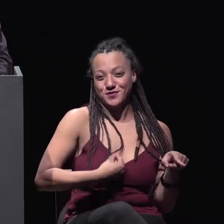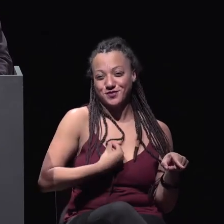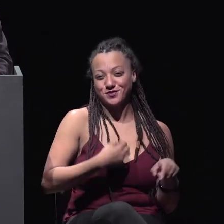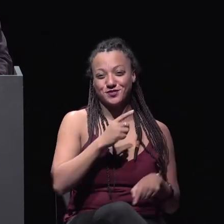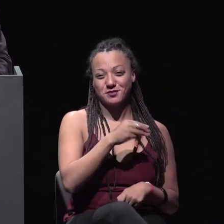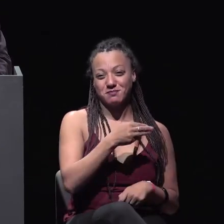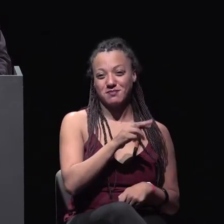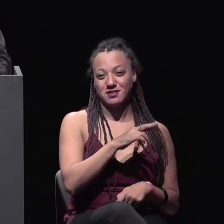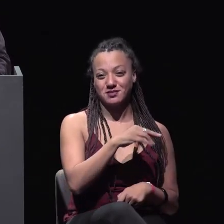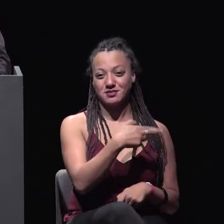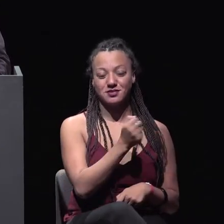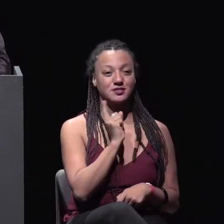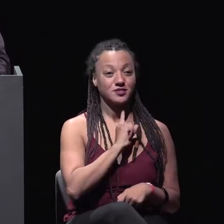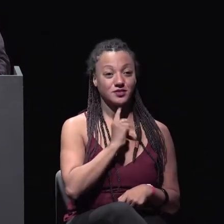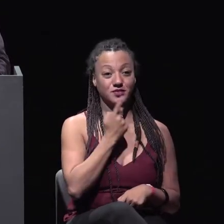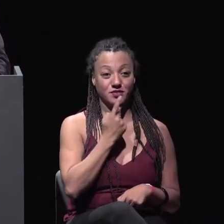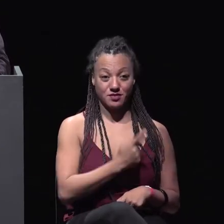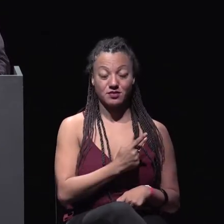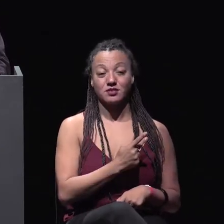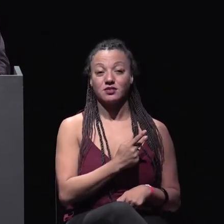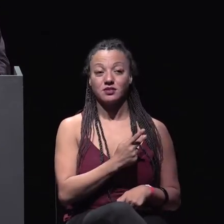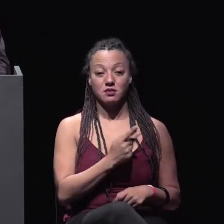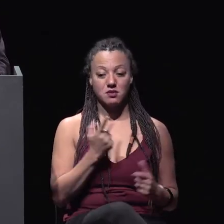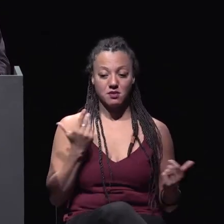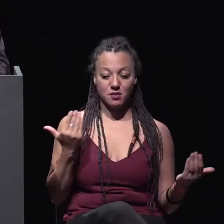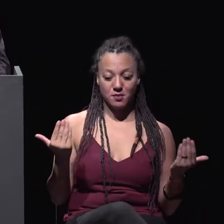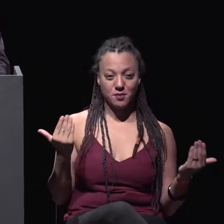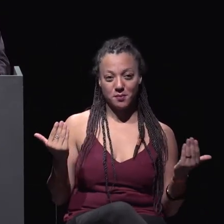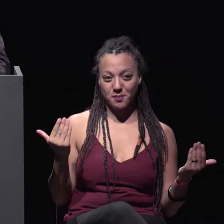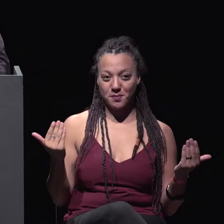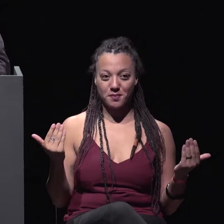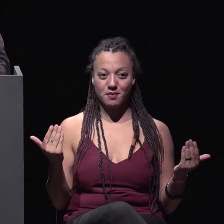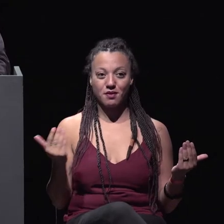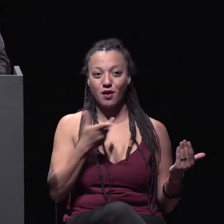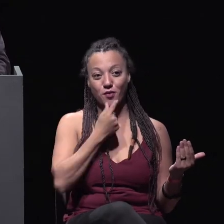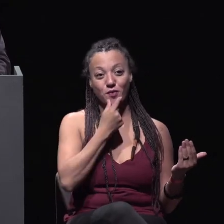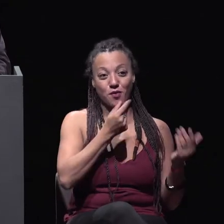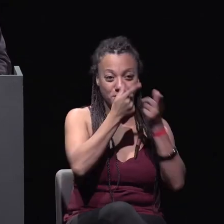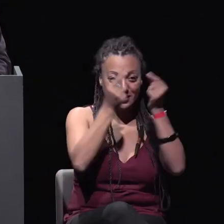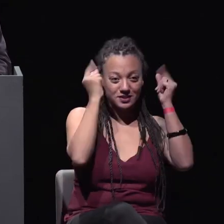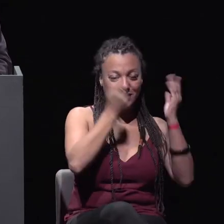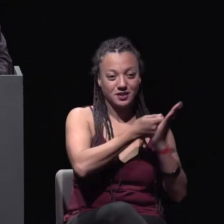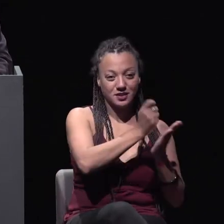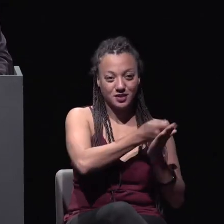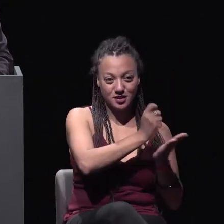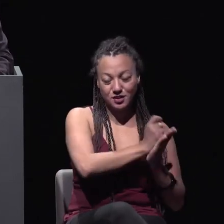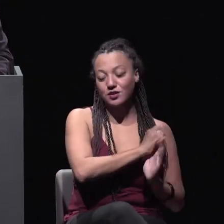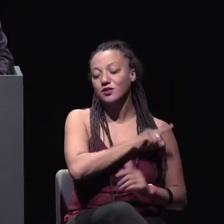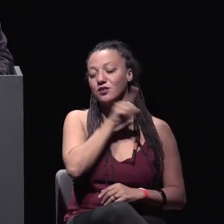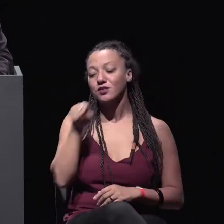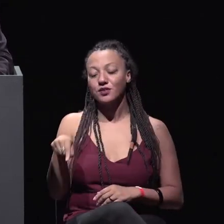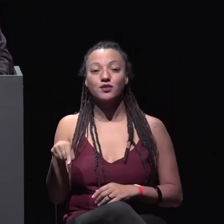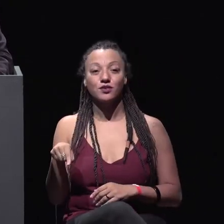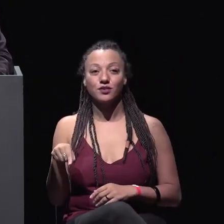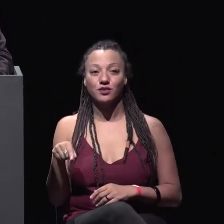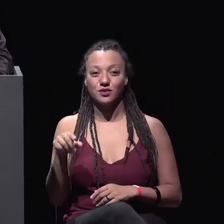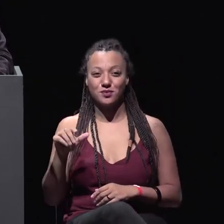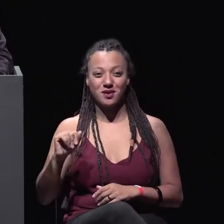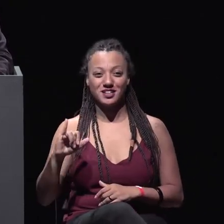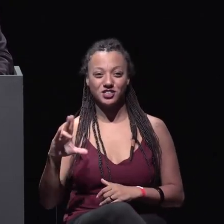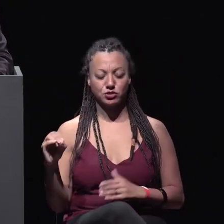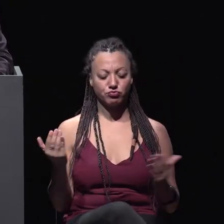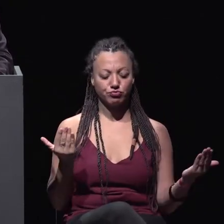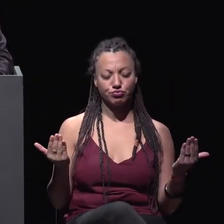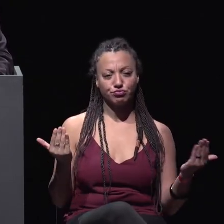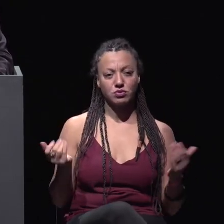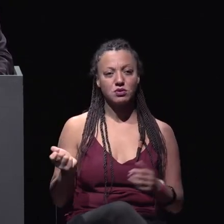nós o novo prace teles comparando o aleijadinho então com o escultor grego novo praxíteles que honra a